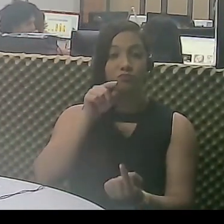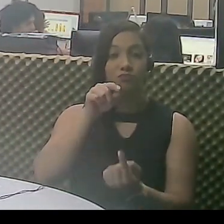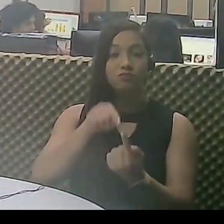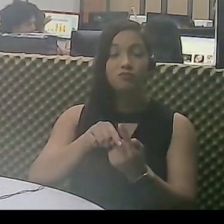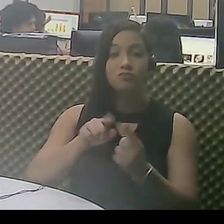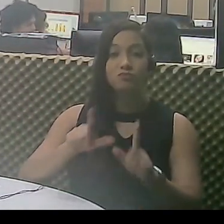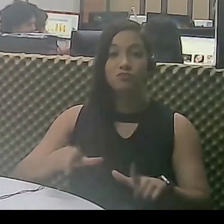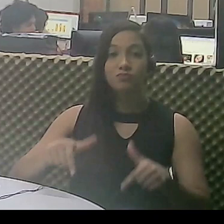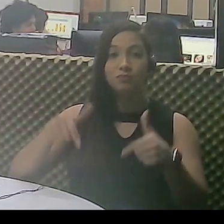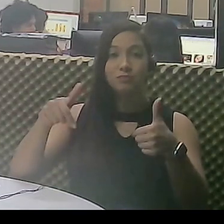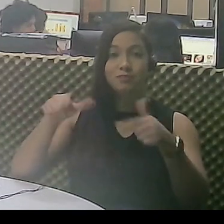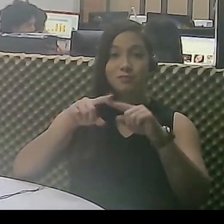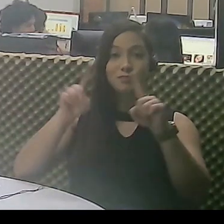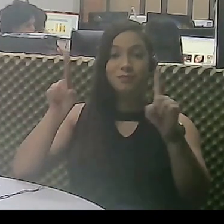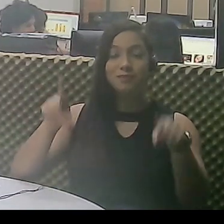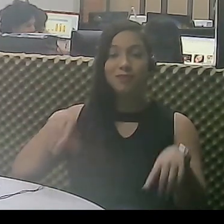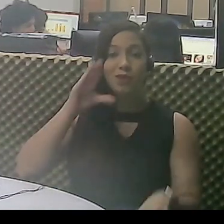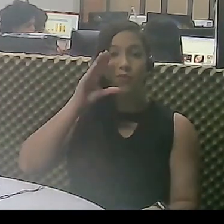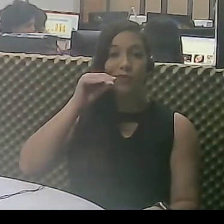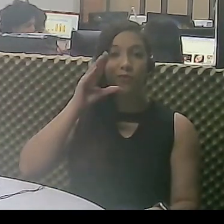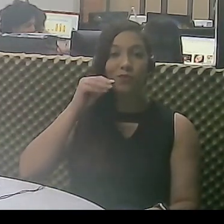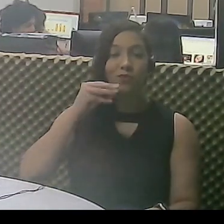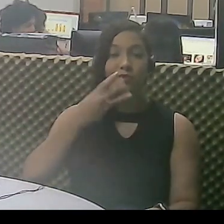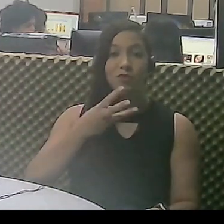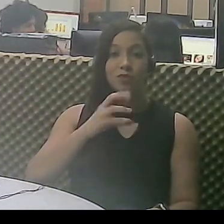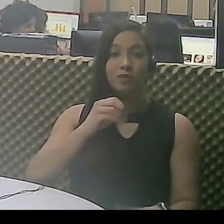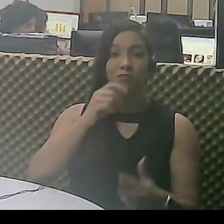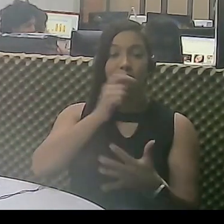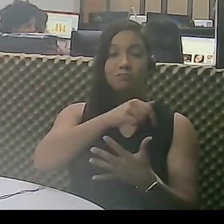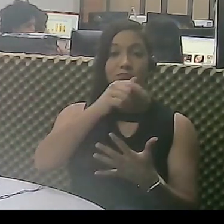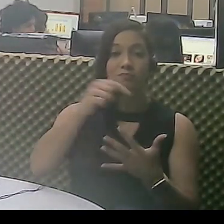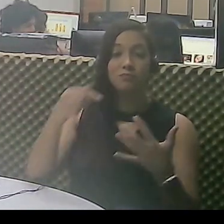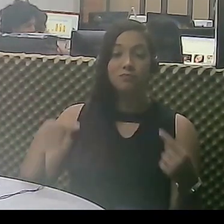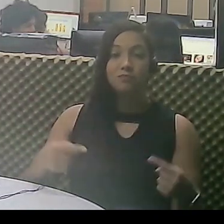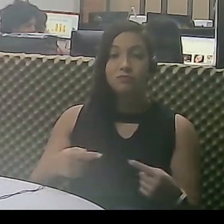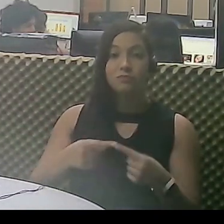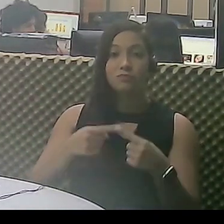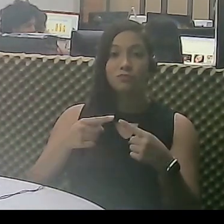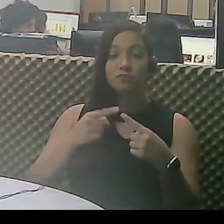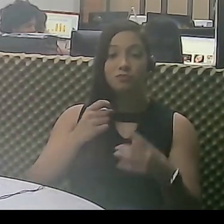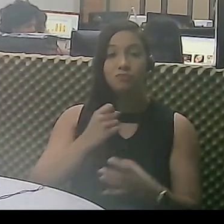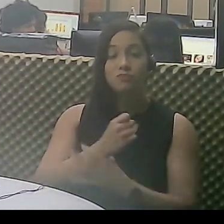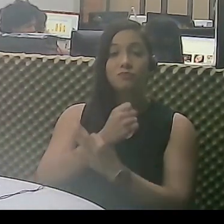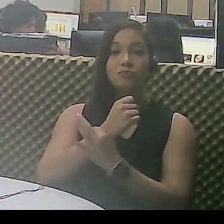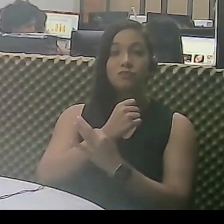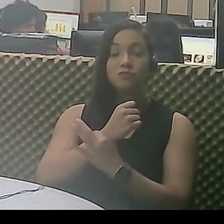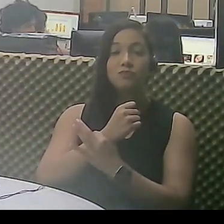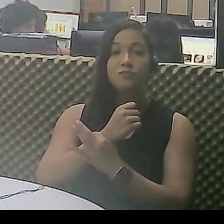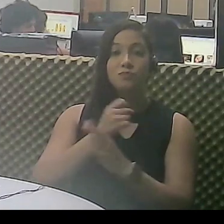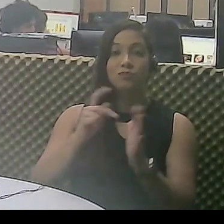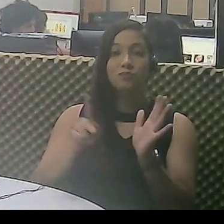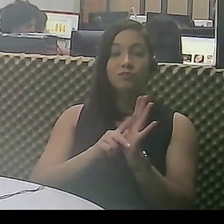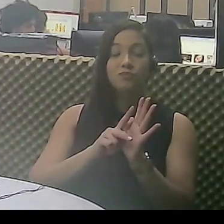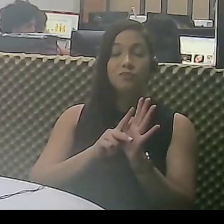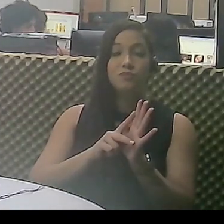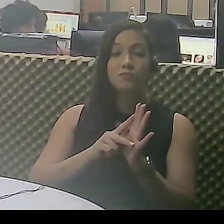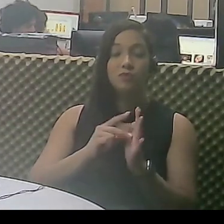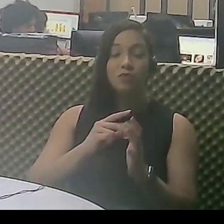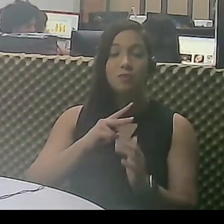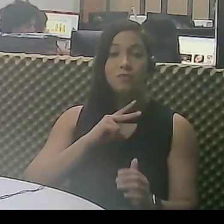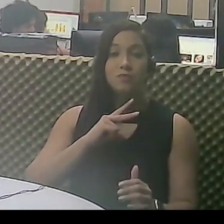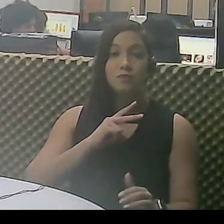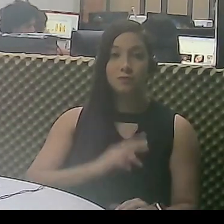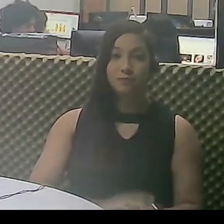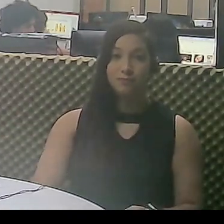ações dos servidores ao apresentar 30 condutas relacionadas à proteção e segurança de dados pessoais.